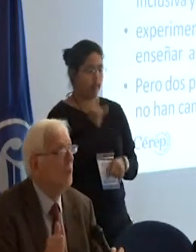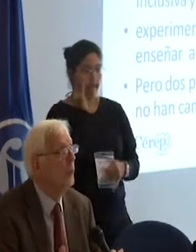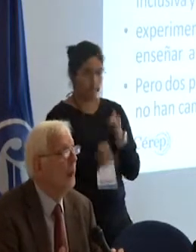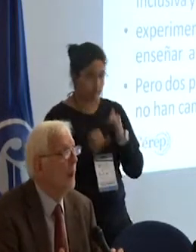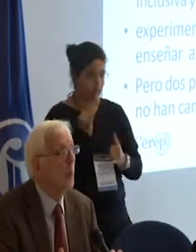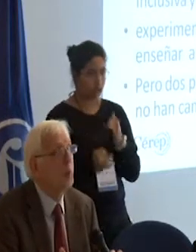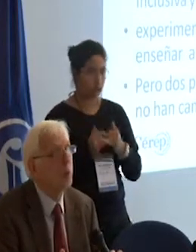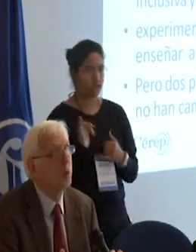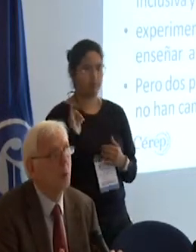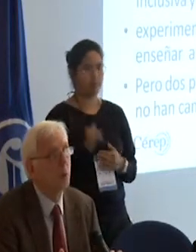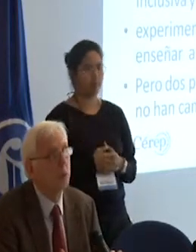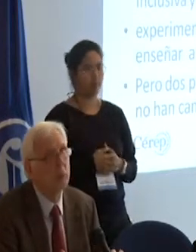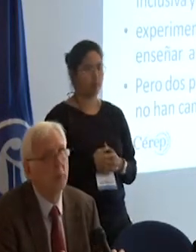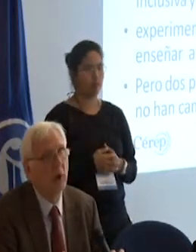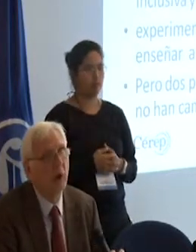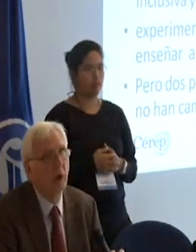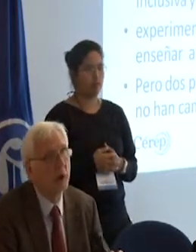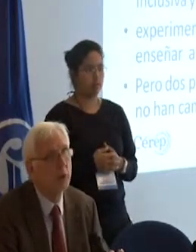terminar,